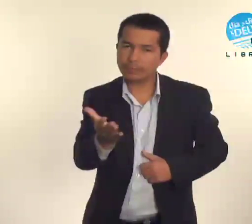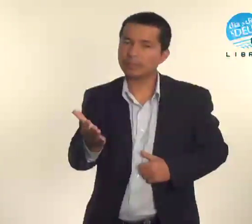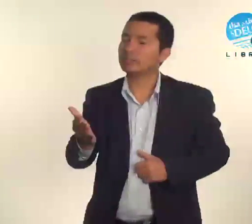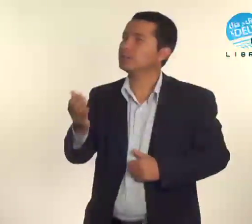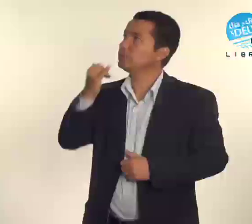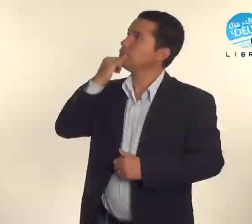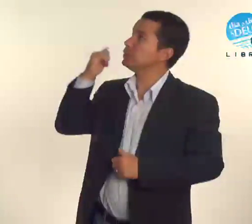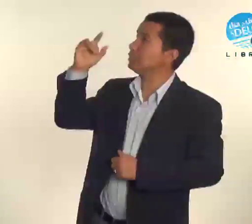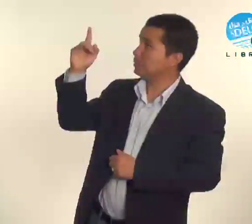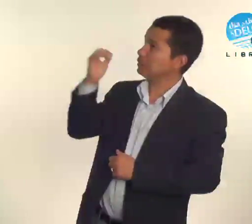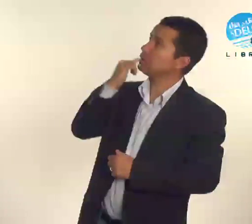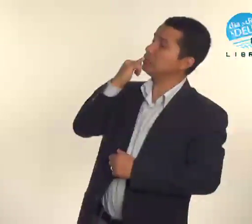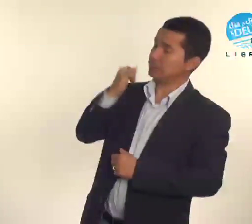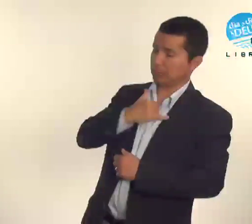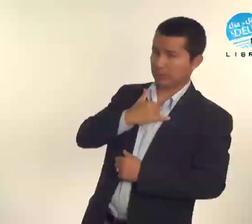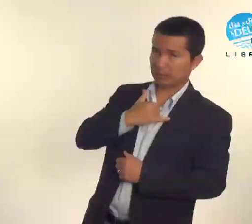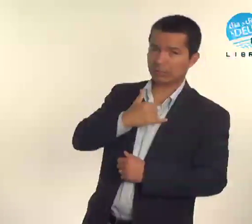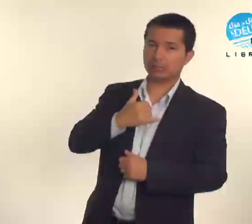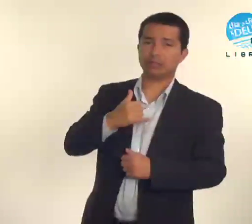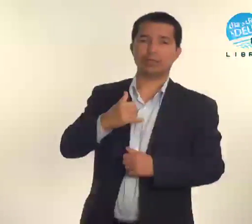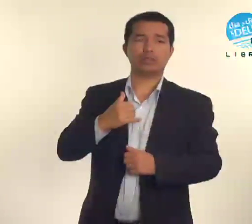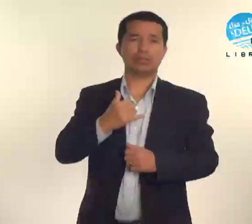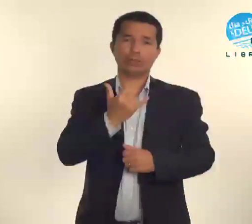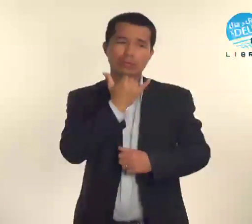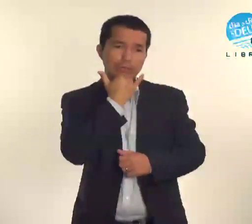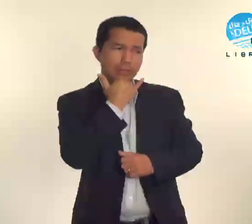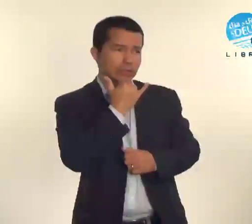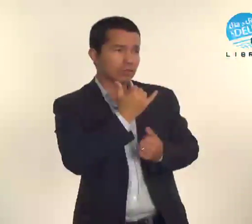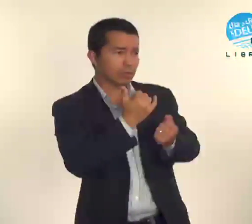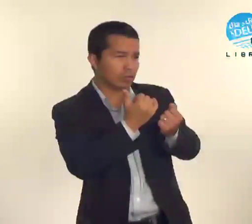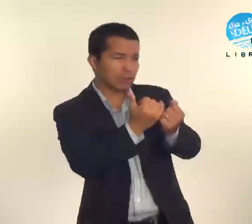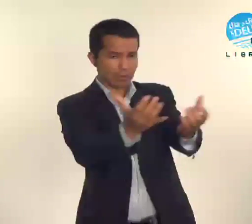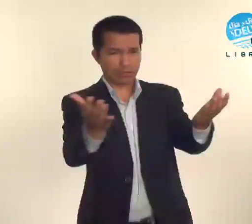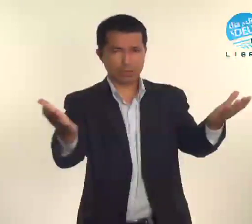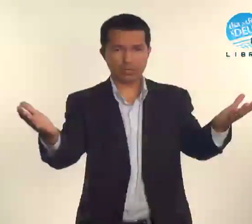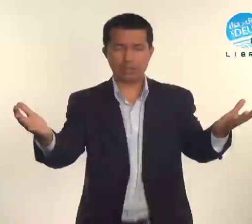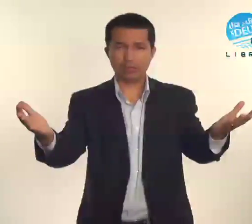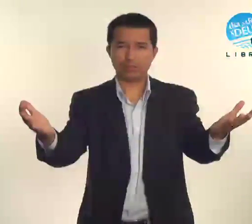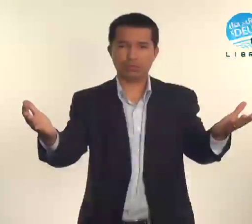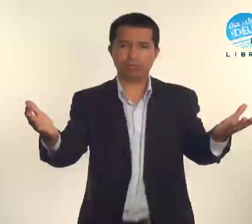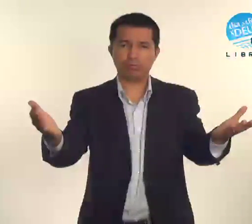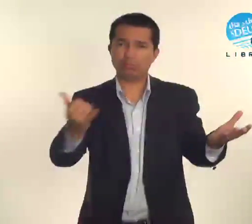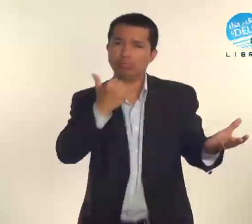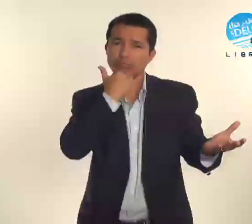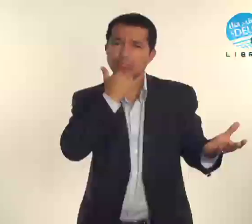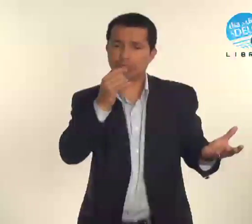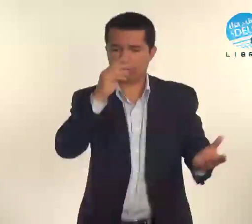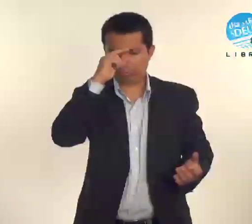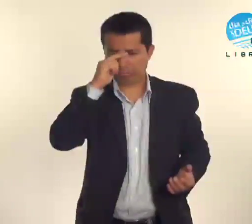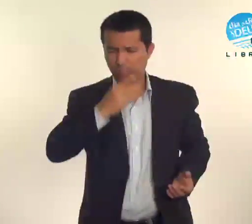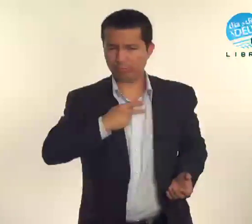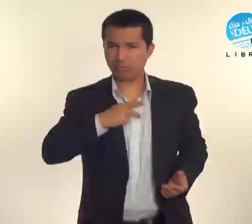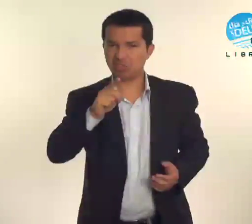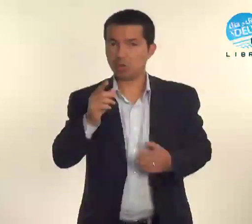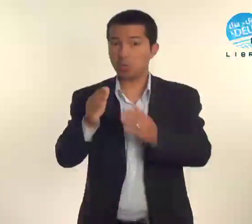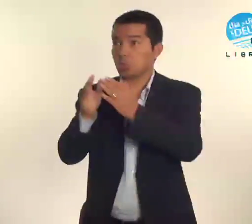de Deus e das pessoas, se você também não reparte perdão com outros, só